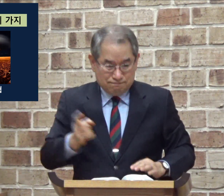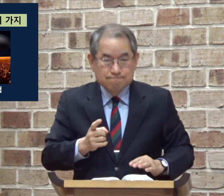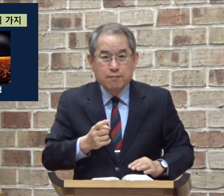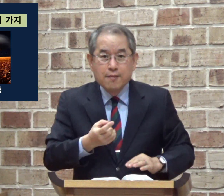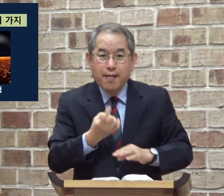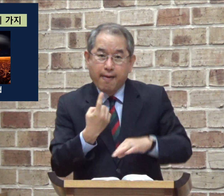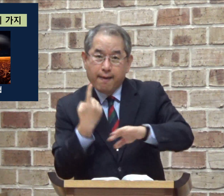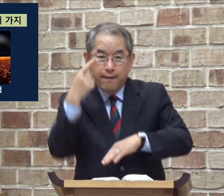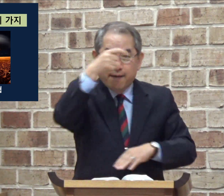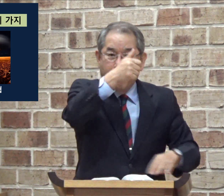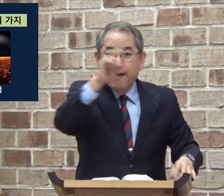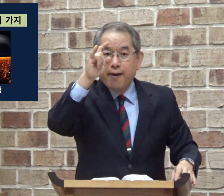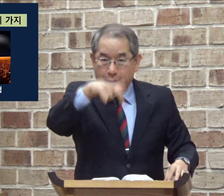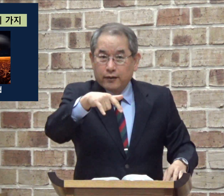한 번에 모든 것이